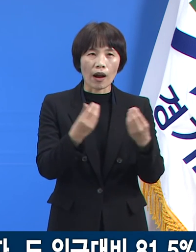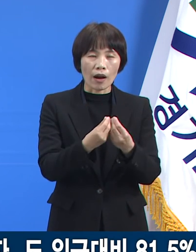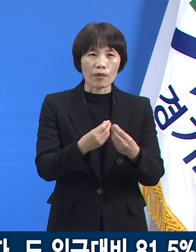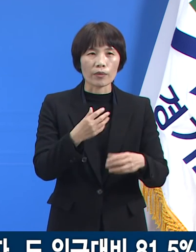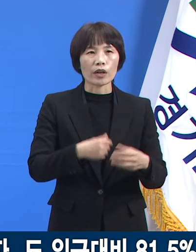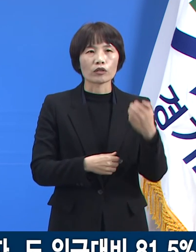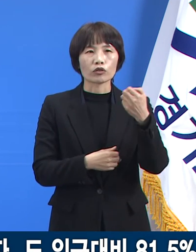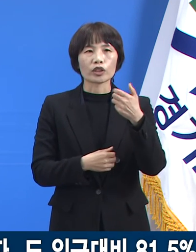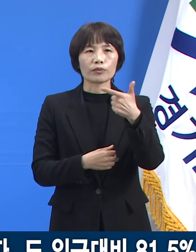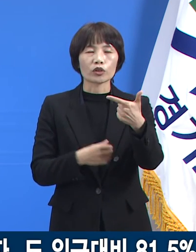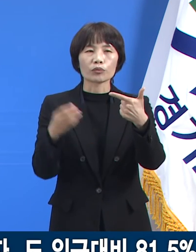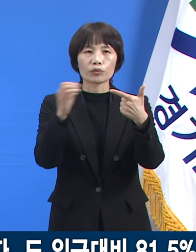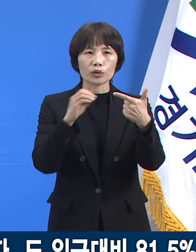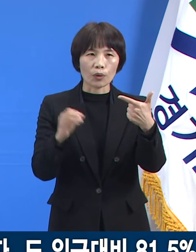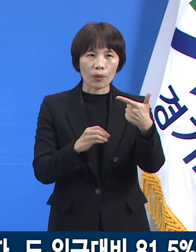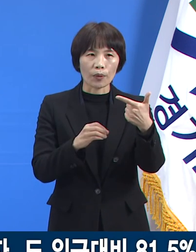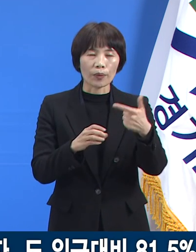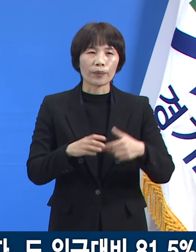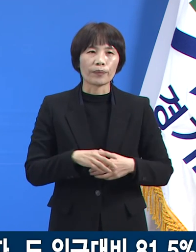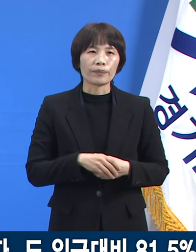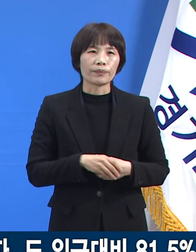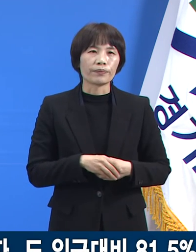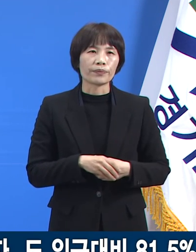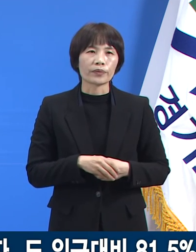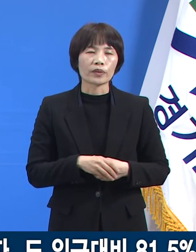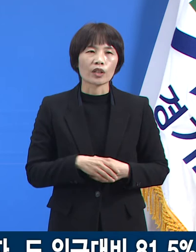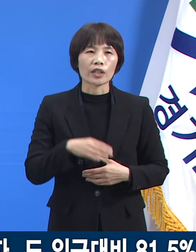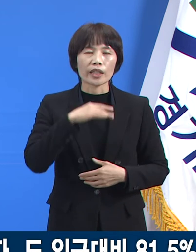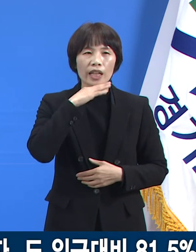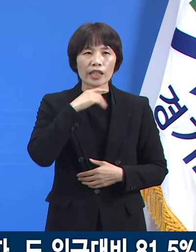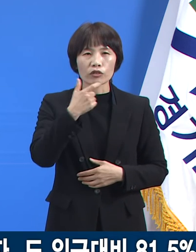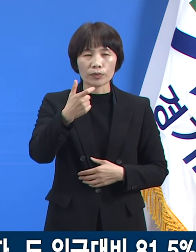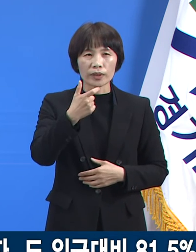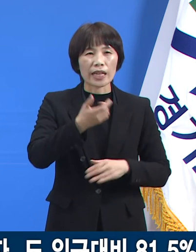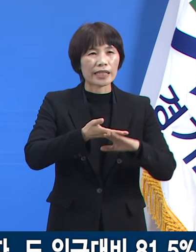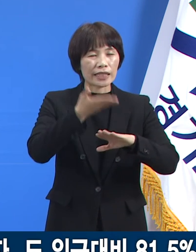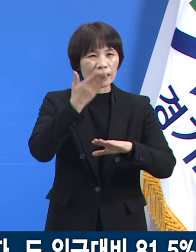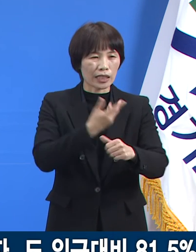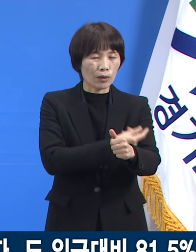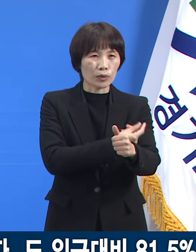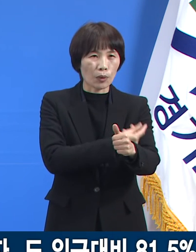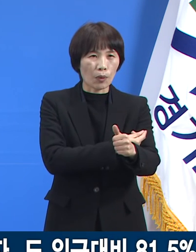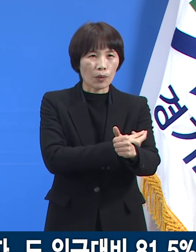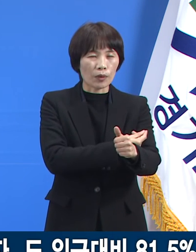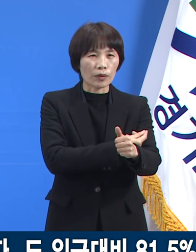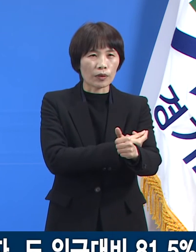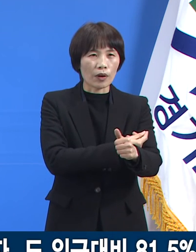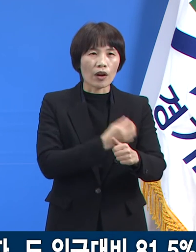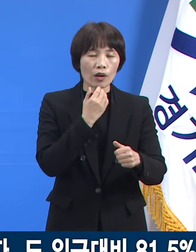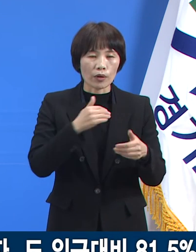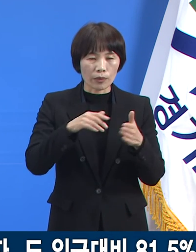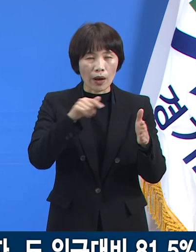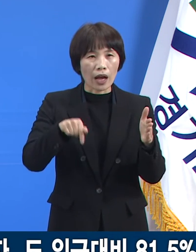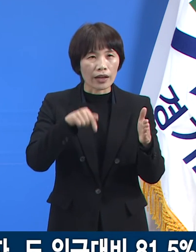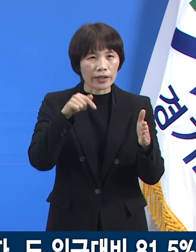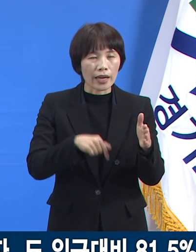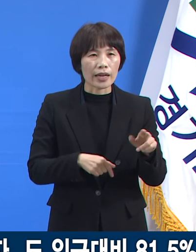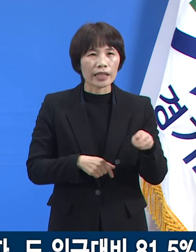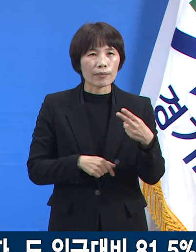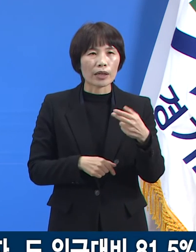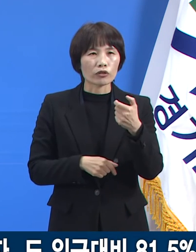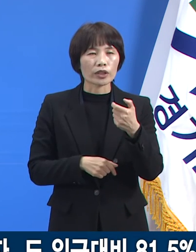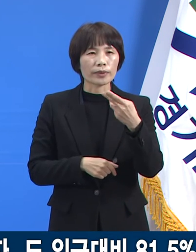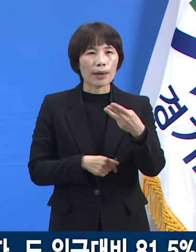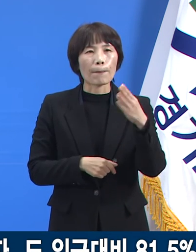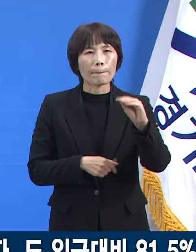접종률은 96.7%입니다. 60세 이상 고령층 접종자는 7일 0시 기준 도내 대상자